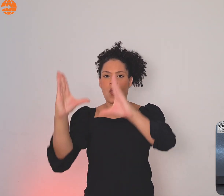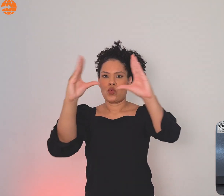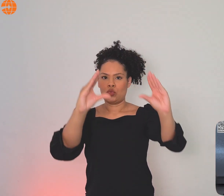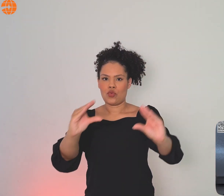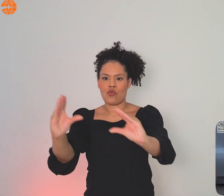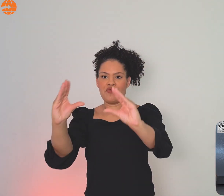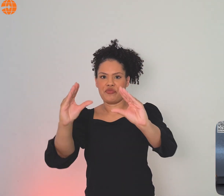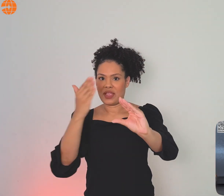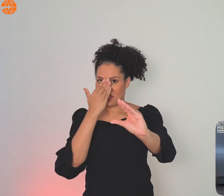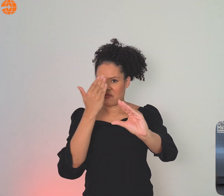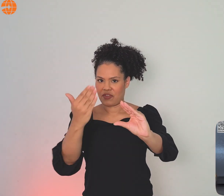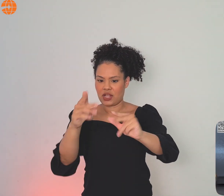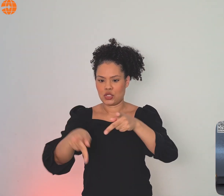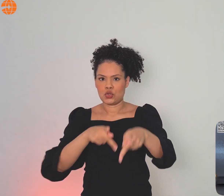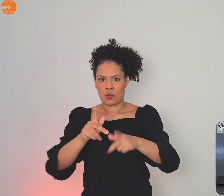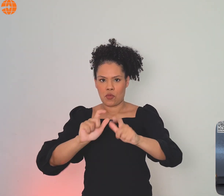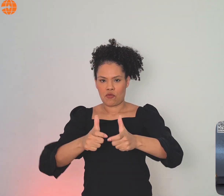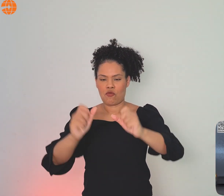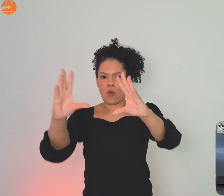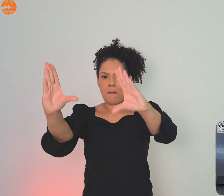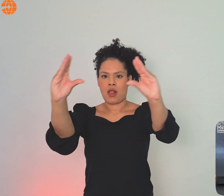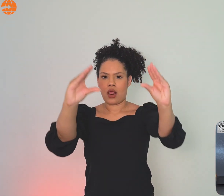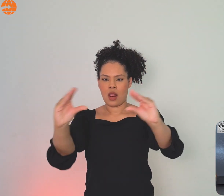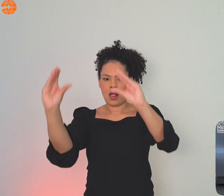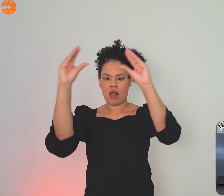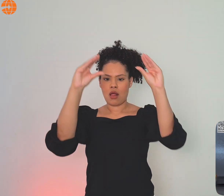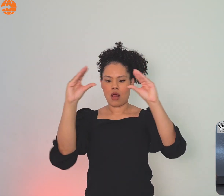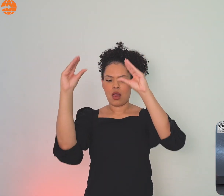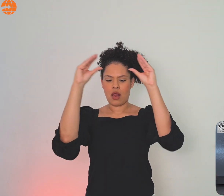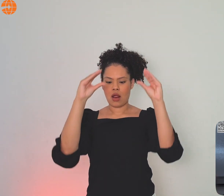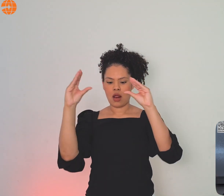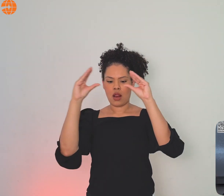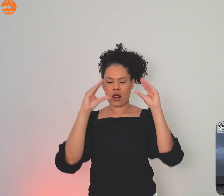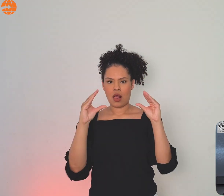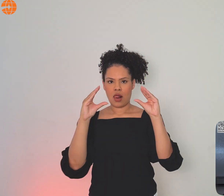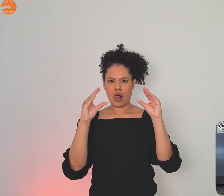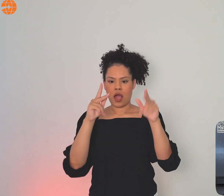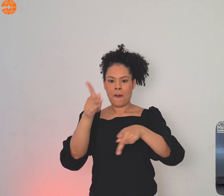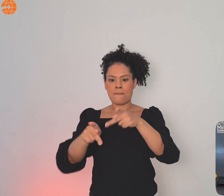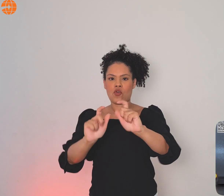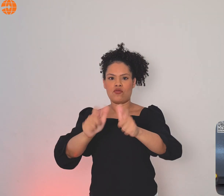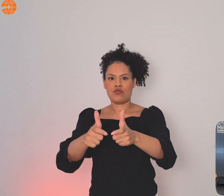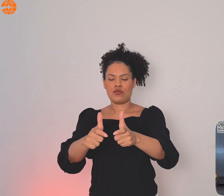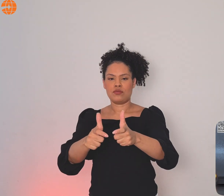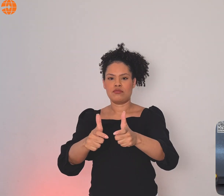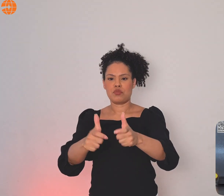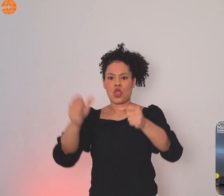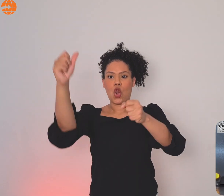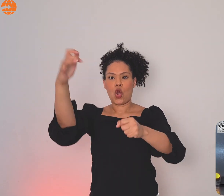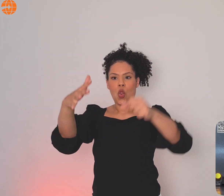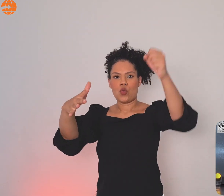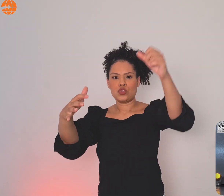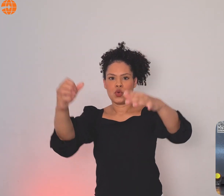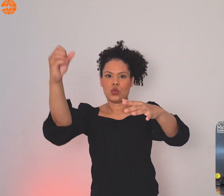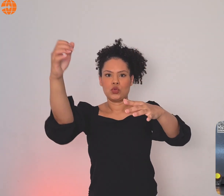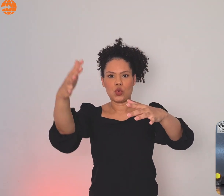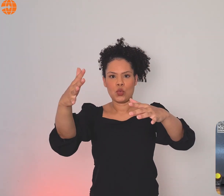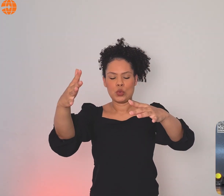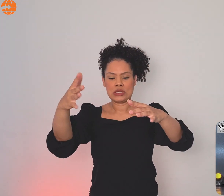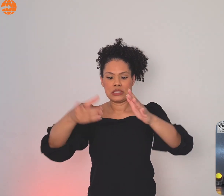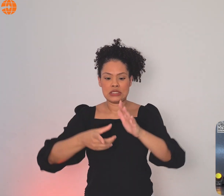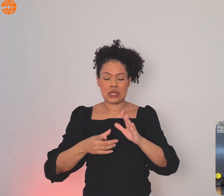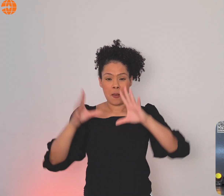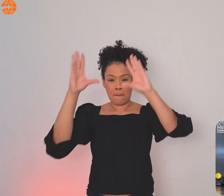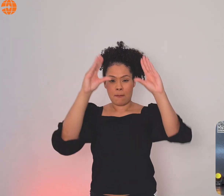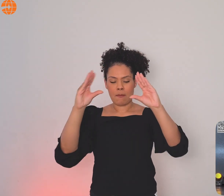entre o povo e os egípcios. Para cá luz, para lá trevas, eles não viam direito e